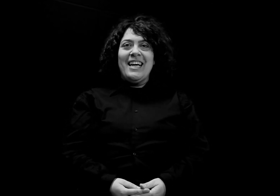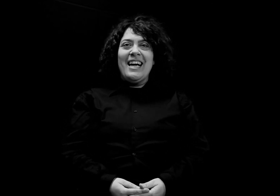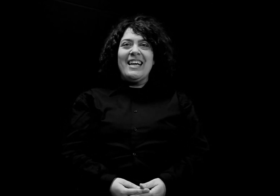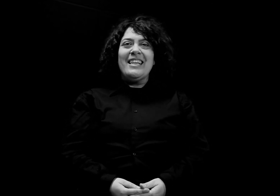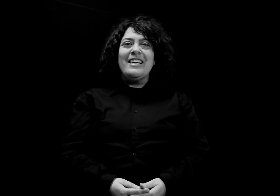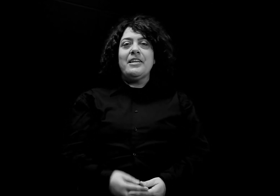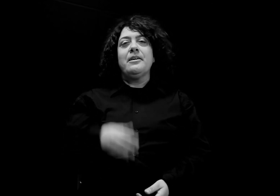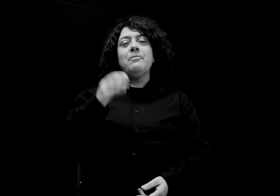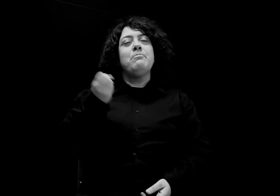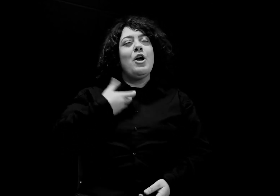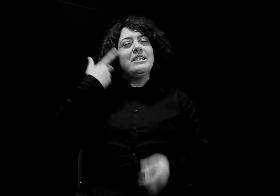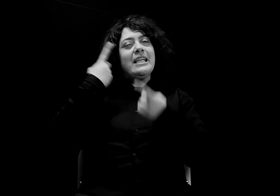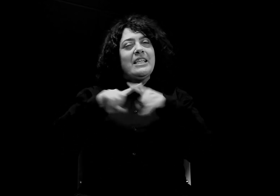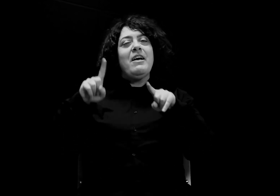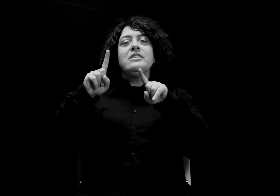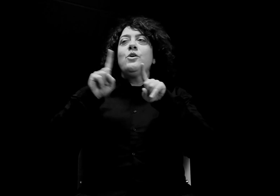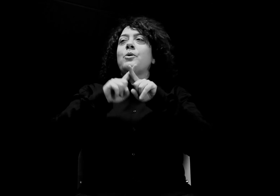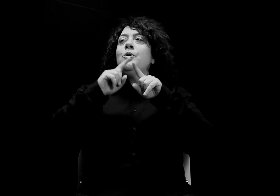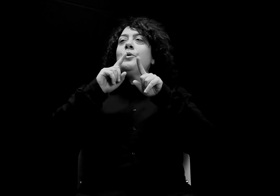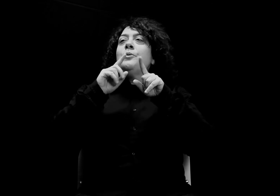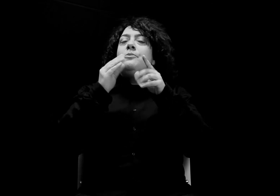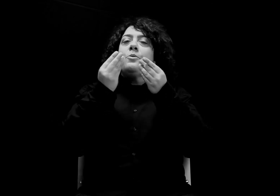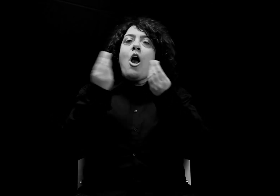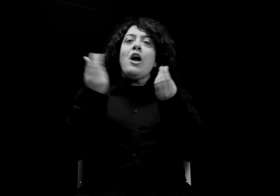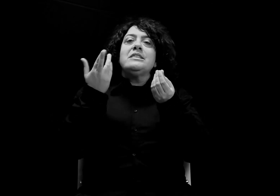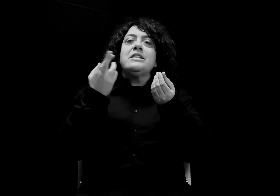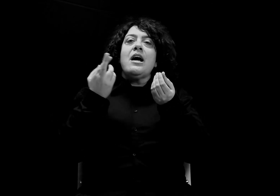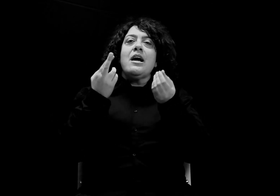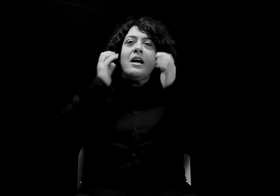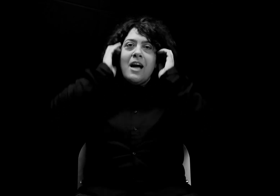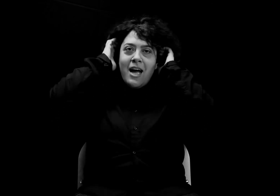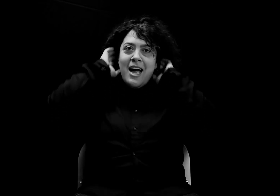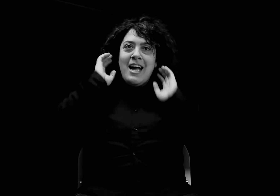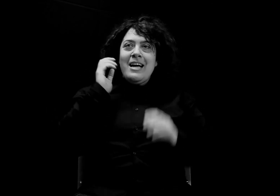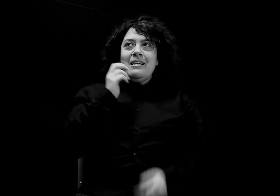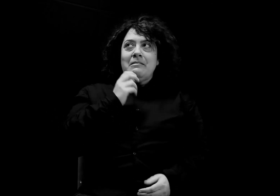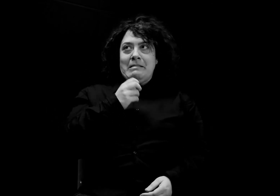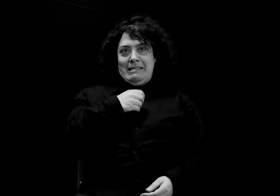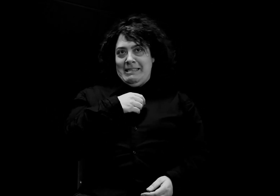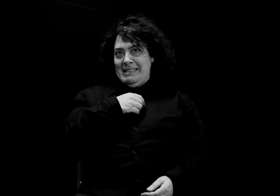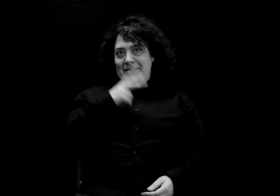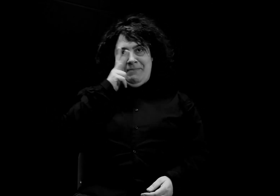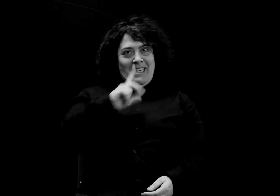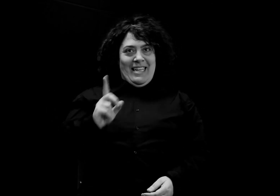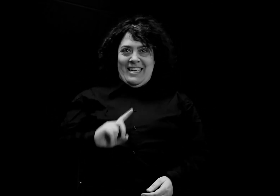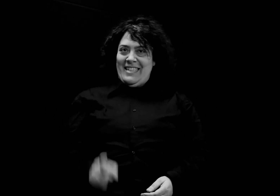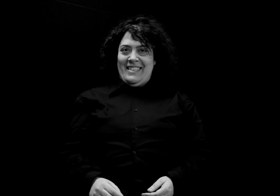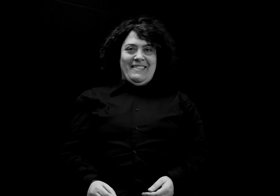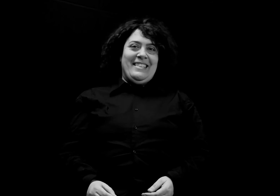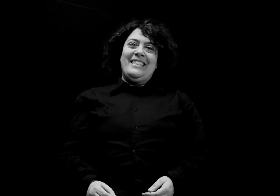la poesia in lizza è diversa c'è un qualcosa di diverso certamente non credo di essere